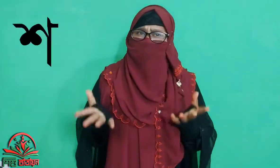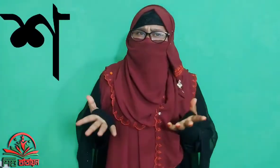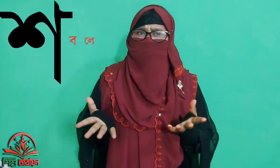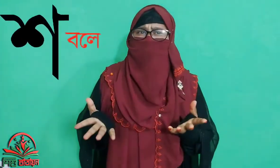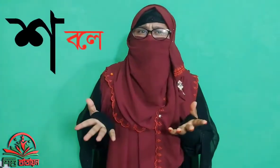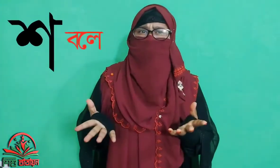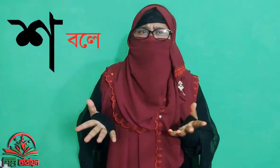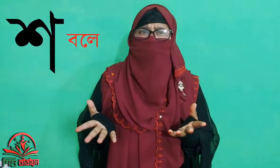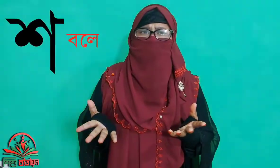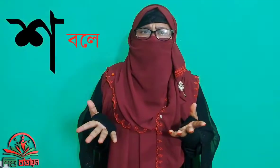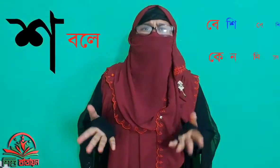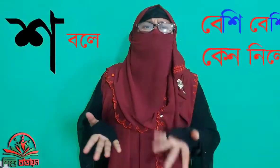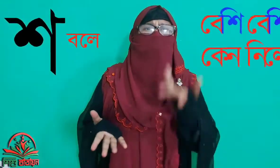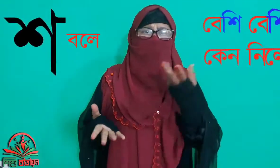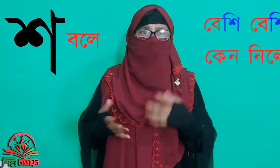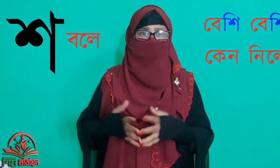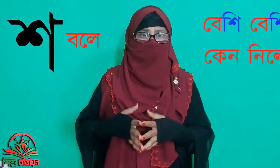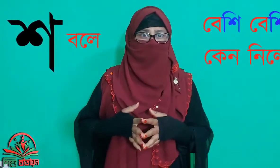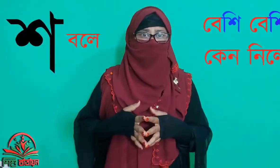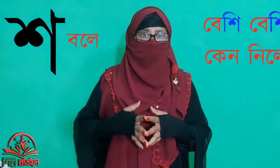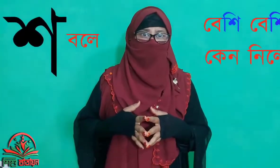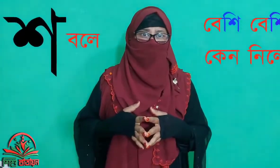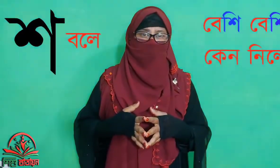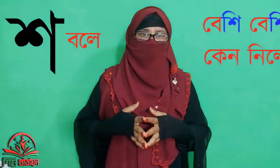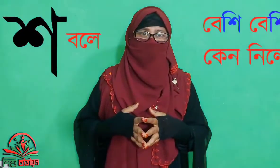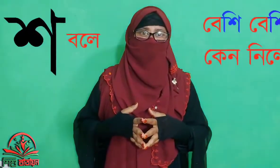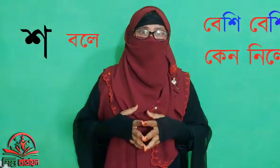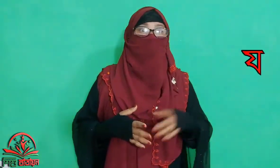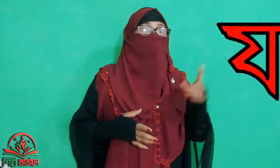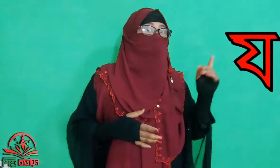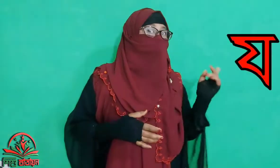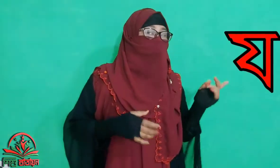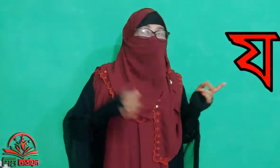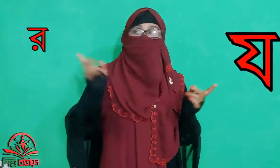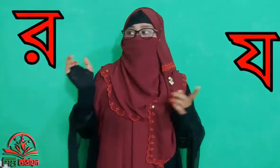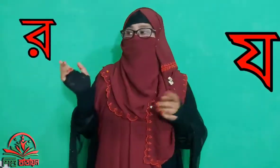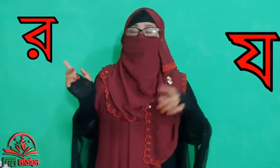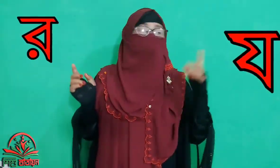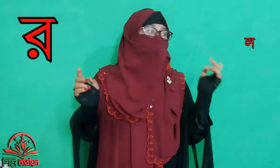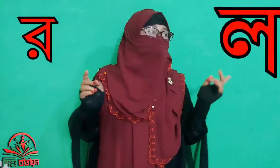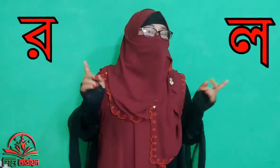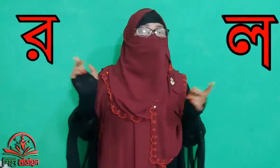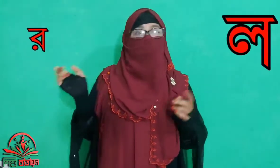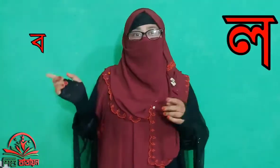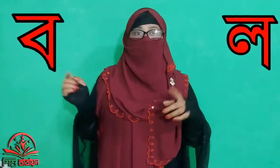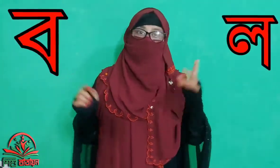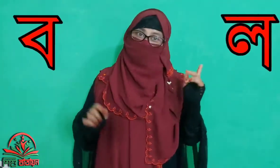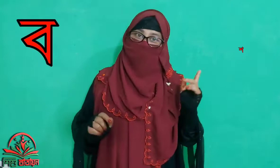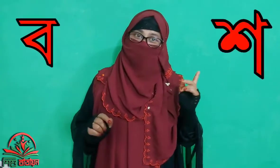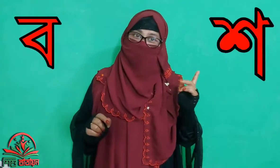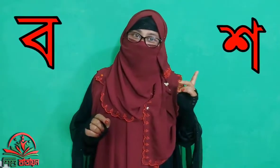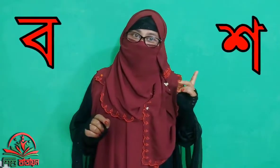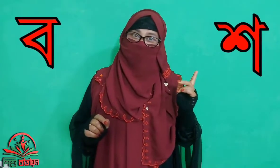তালব্য সবলে বেশি বেশি কেন নিলে জরল বস